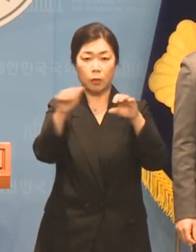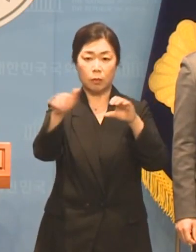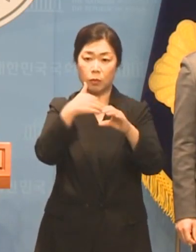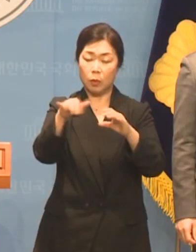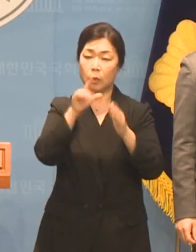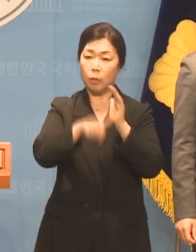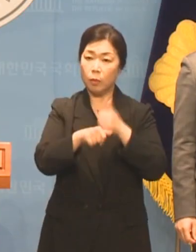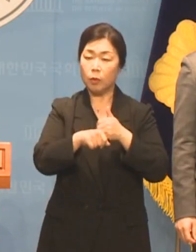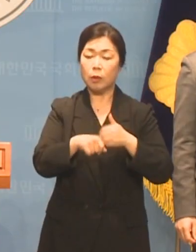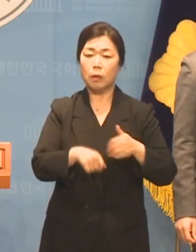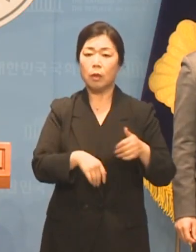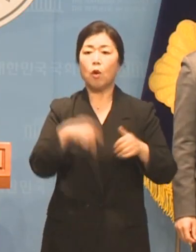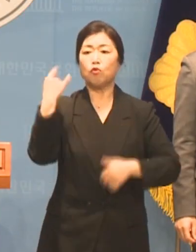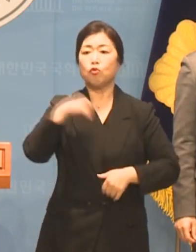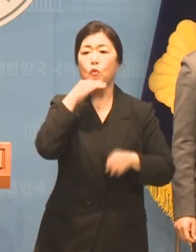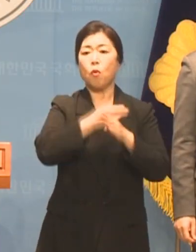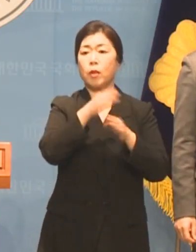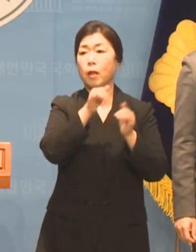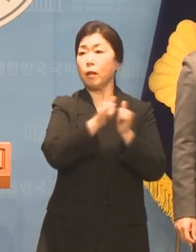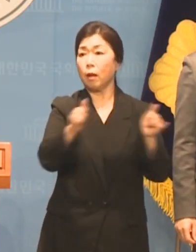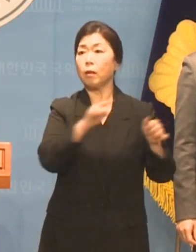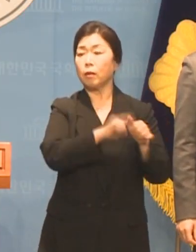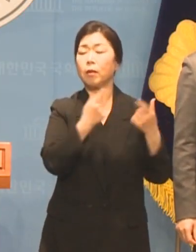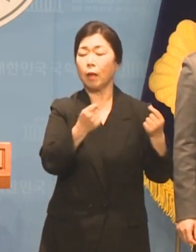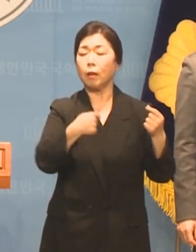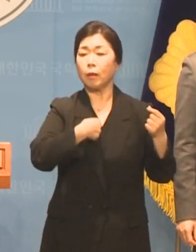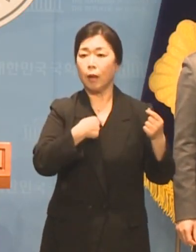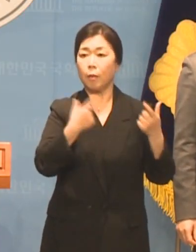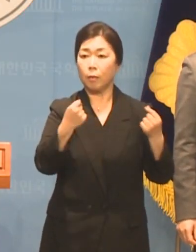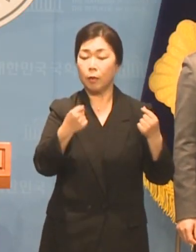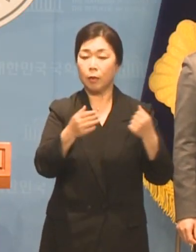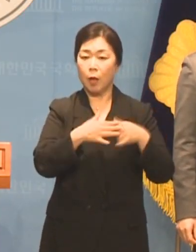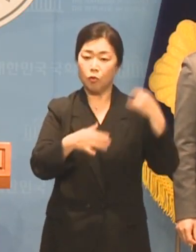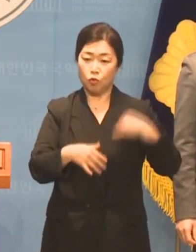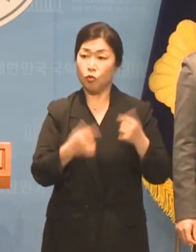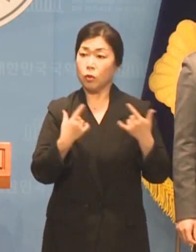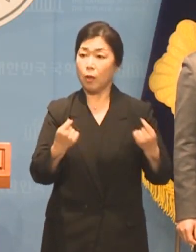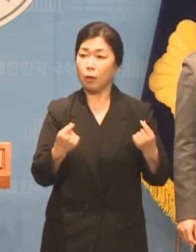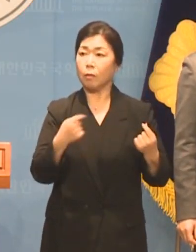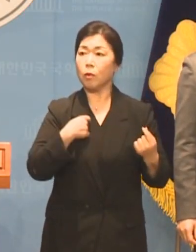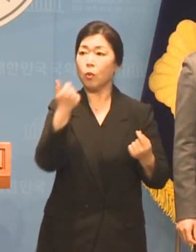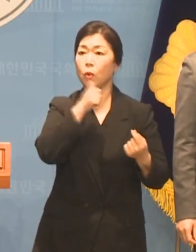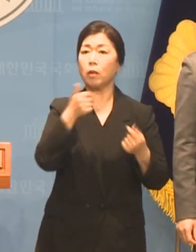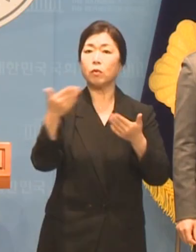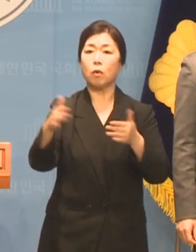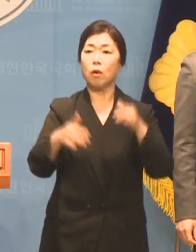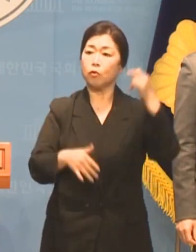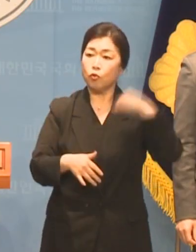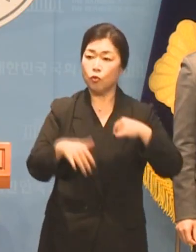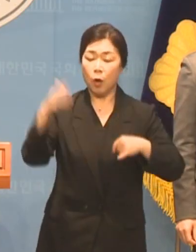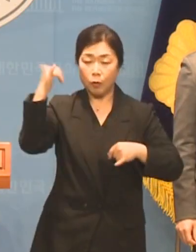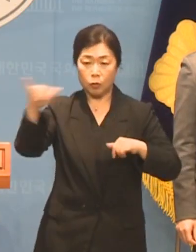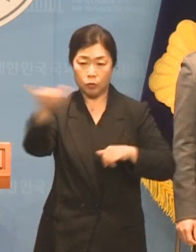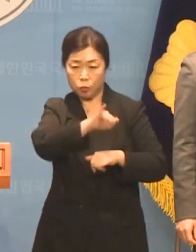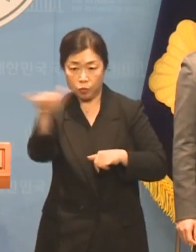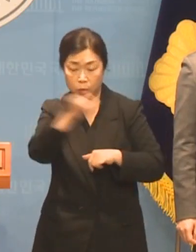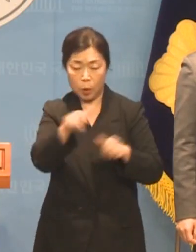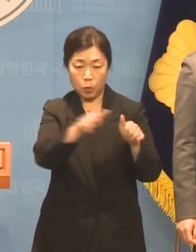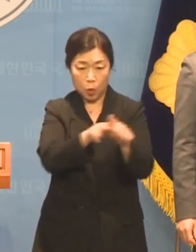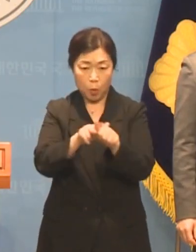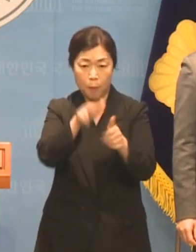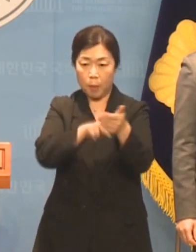이용자가 본인을 선전해서 들어온 중국이다라고 소개하면서 중국과 한국을 오가며 정보를 팔아